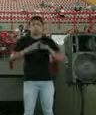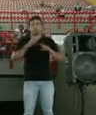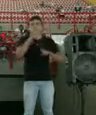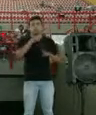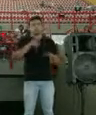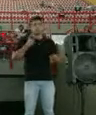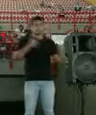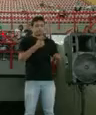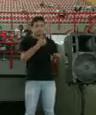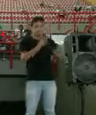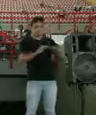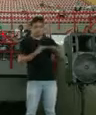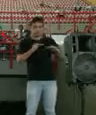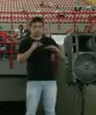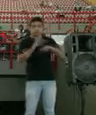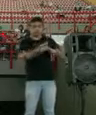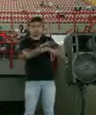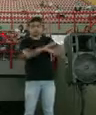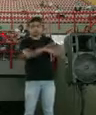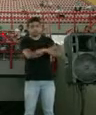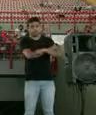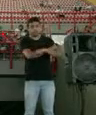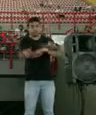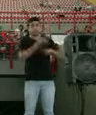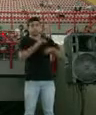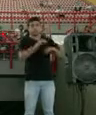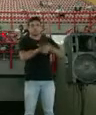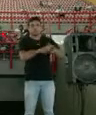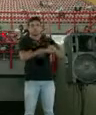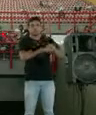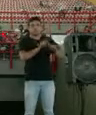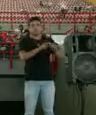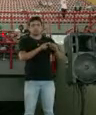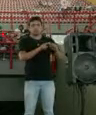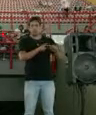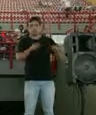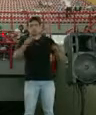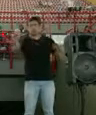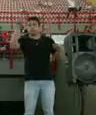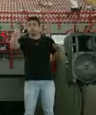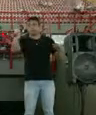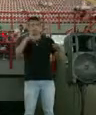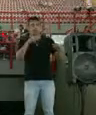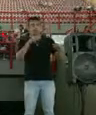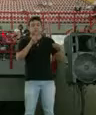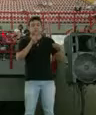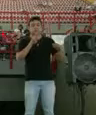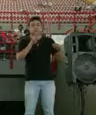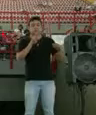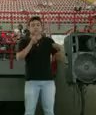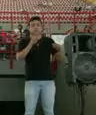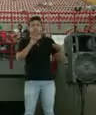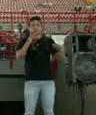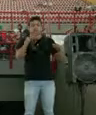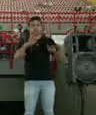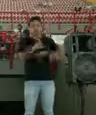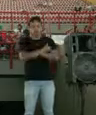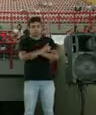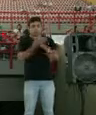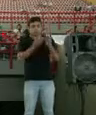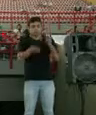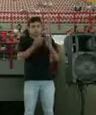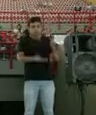os 10 anos, bem gordinho, né? Aí quando ele começa na puberdade, ele perde massa gorda e